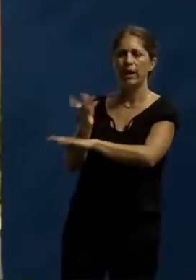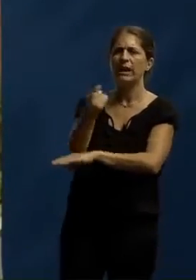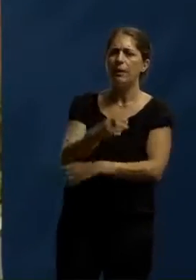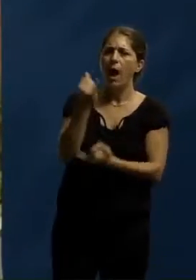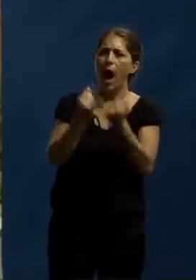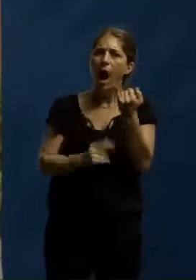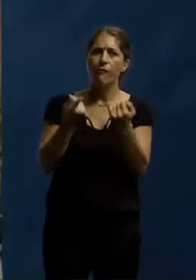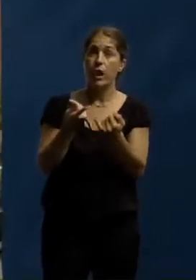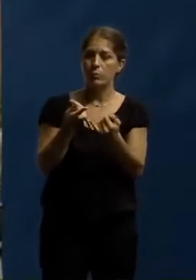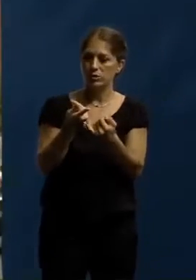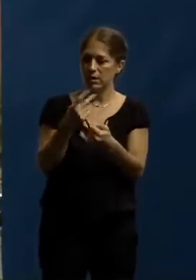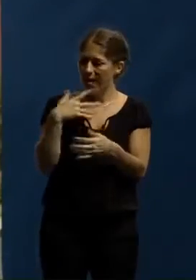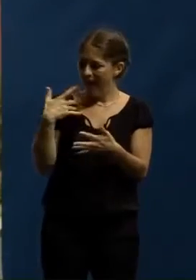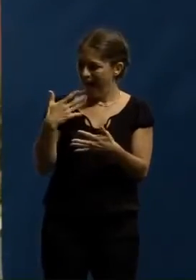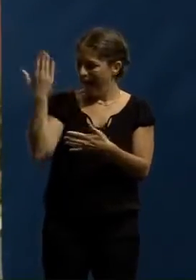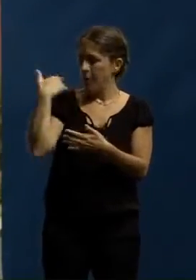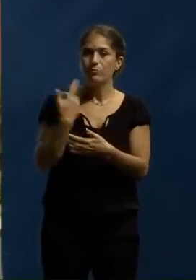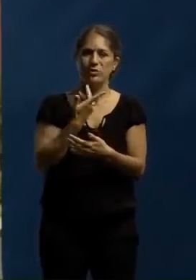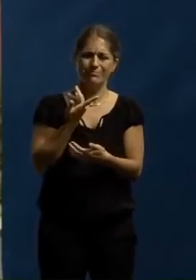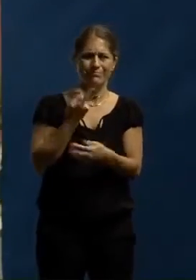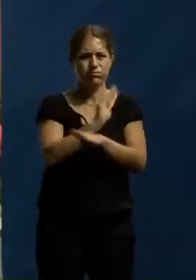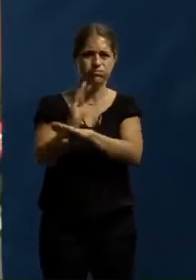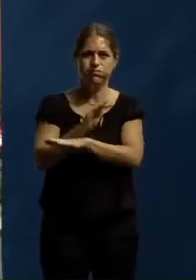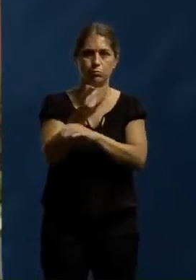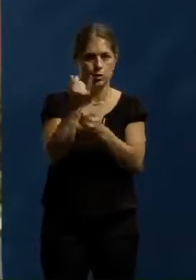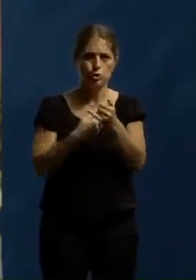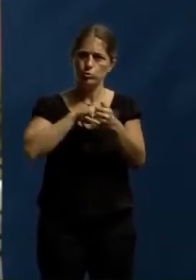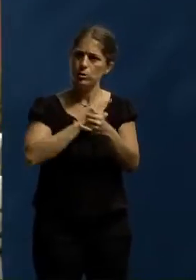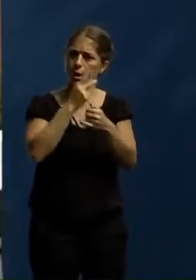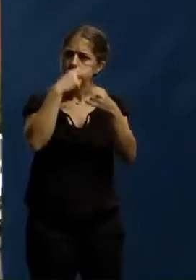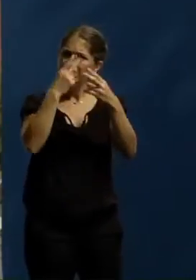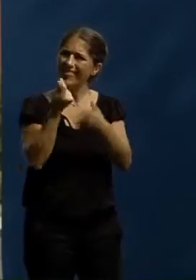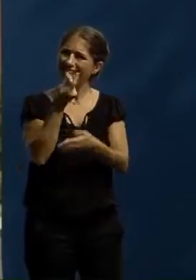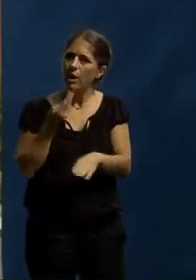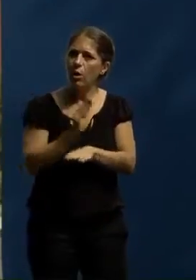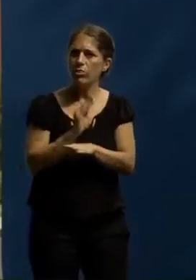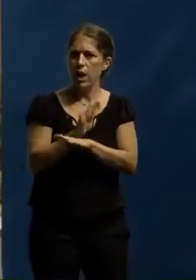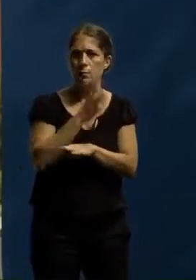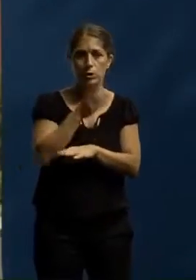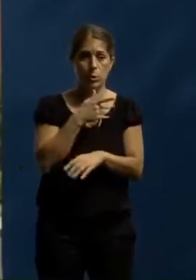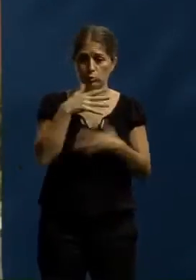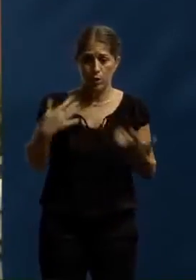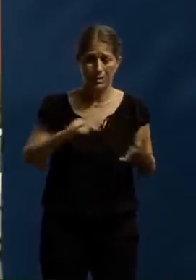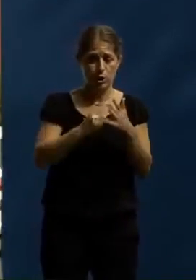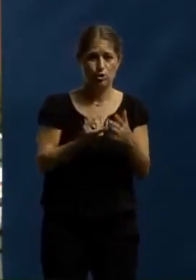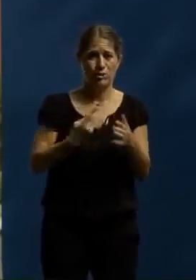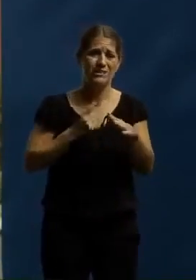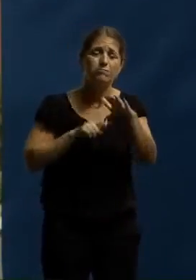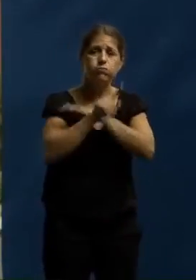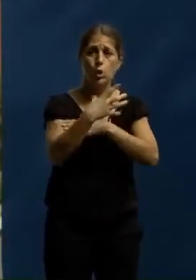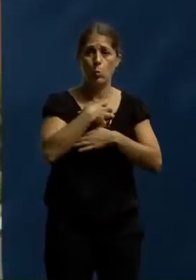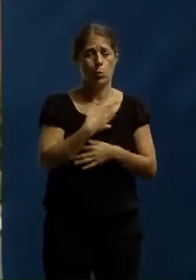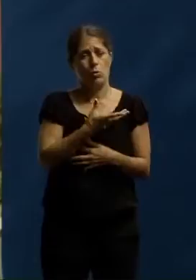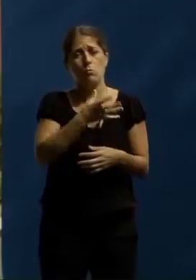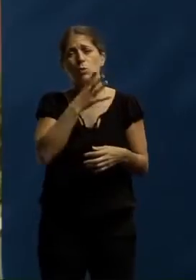capitalizar investimentos que hoxendía non poden ser levados adiante porque faltan cartos. Pero para nós, para a Marea, ademais